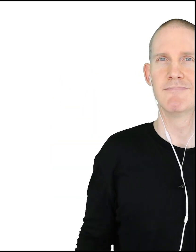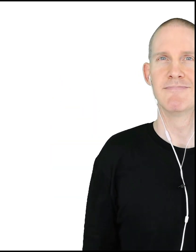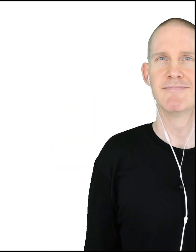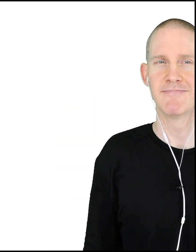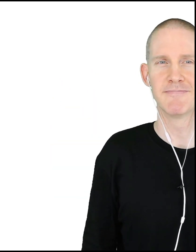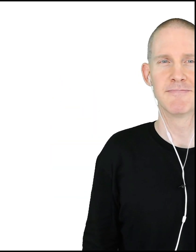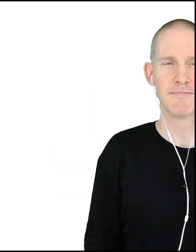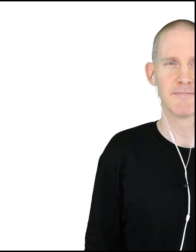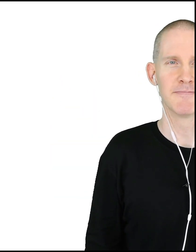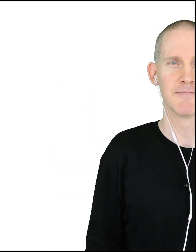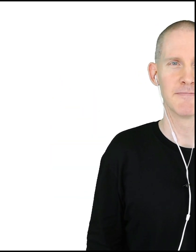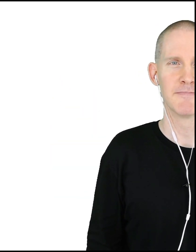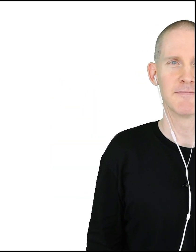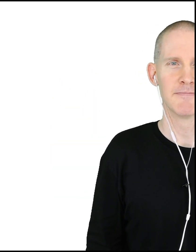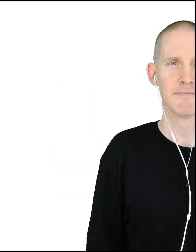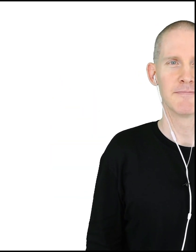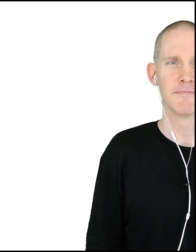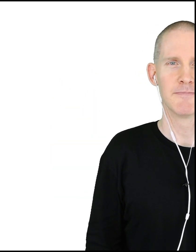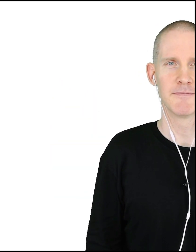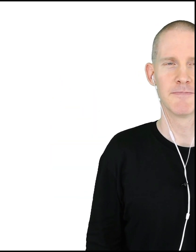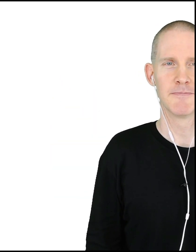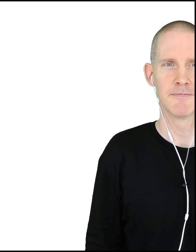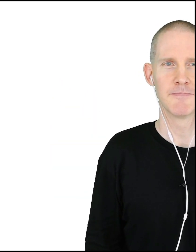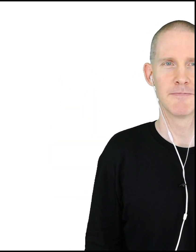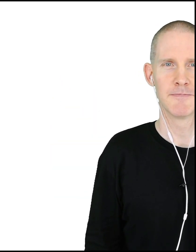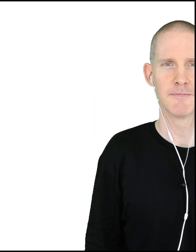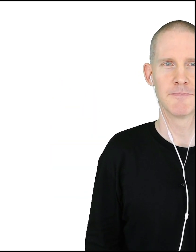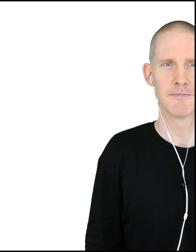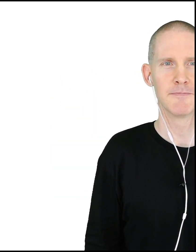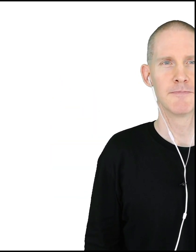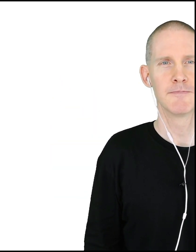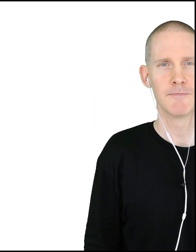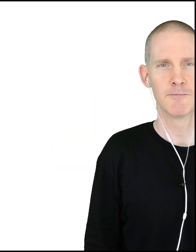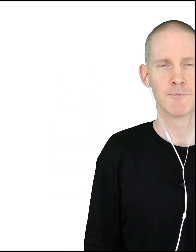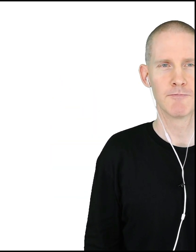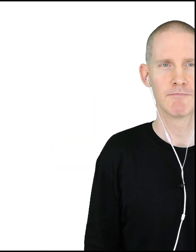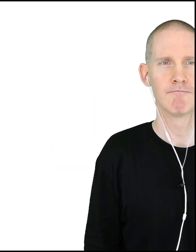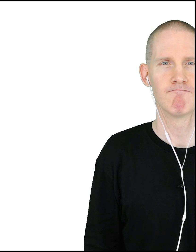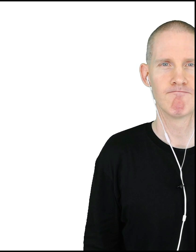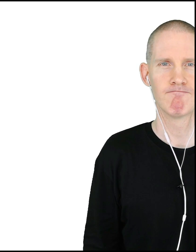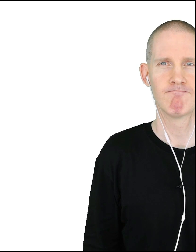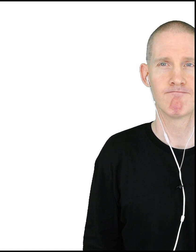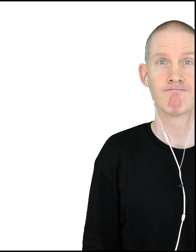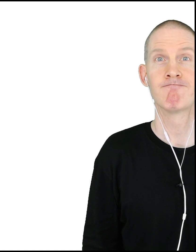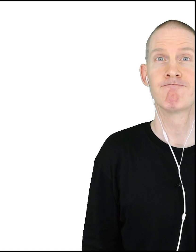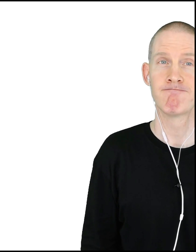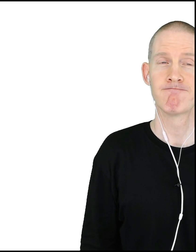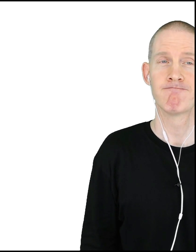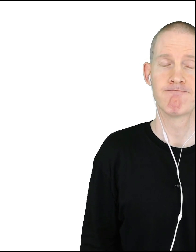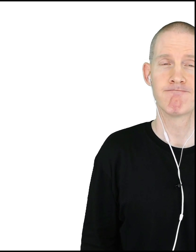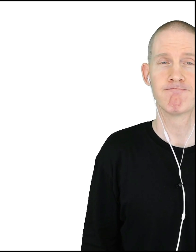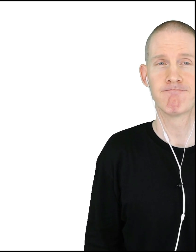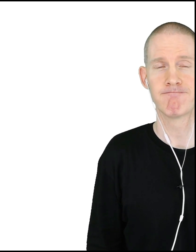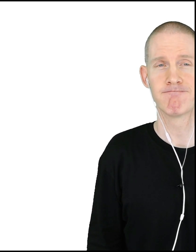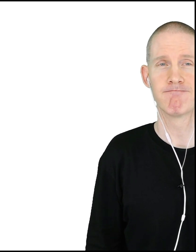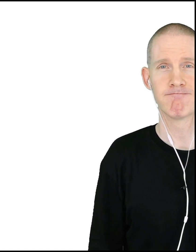mi samo nevolja, a dala sam ti sve što sam imala. Suzo